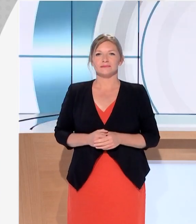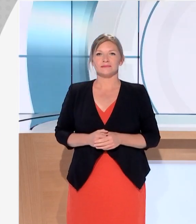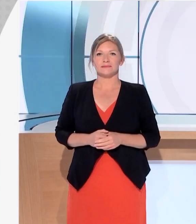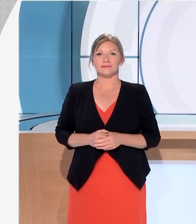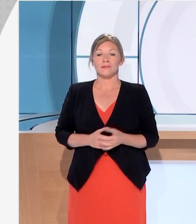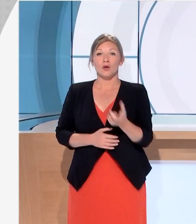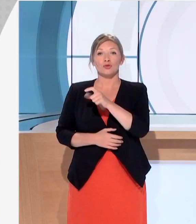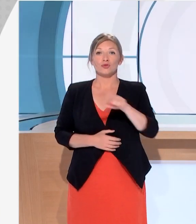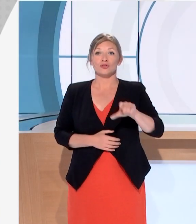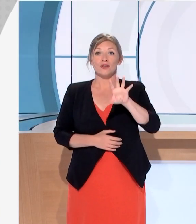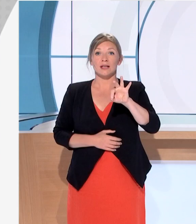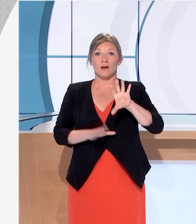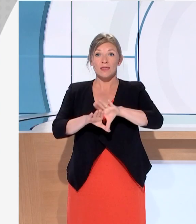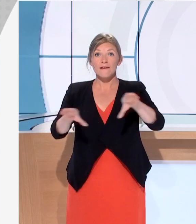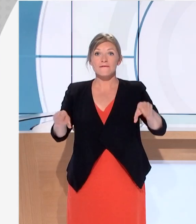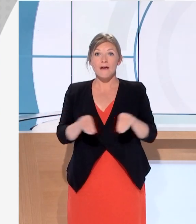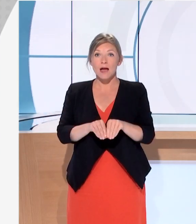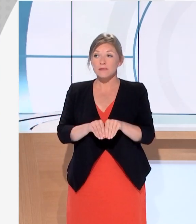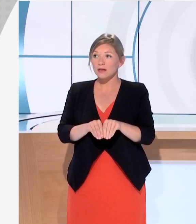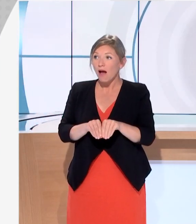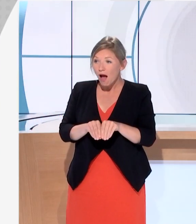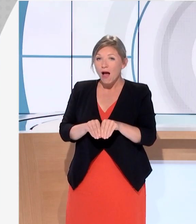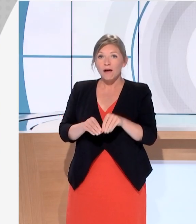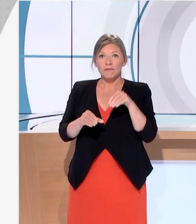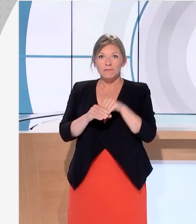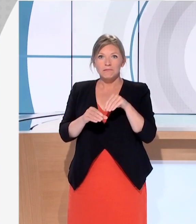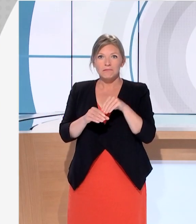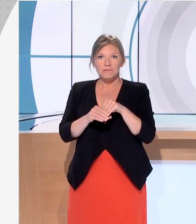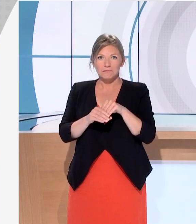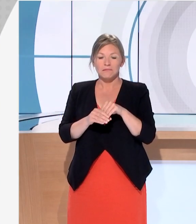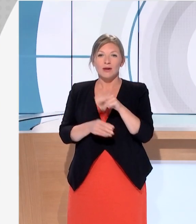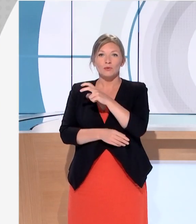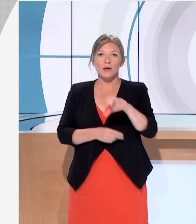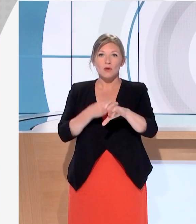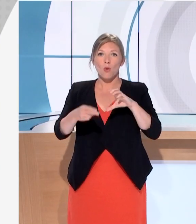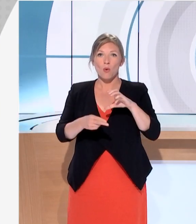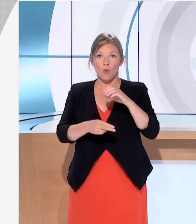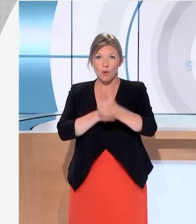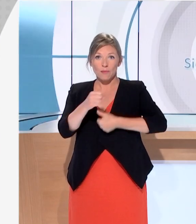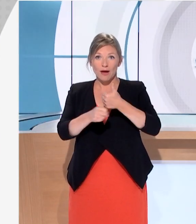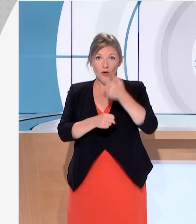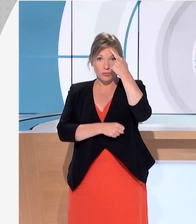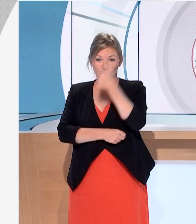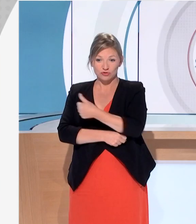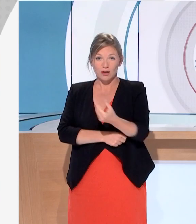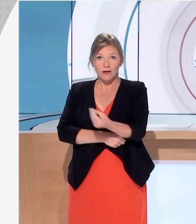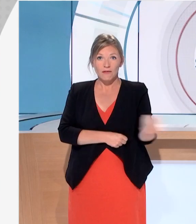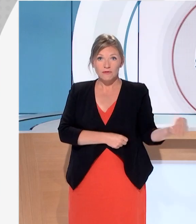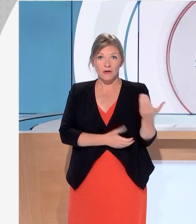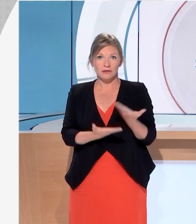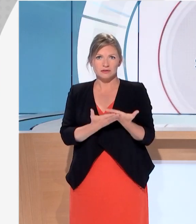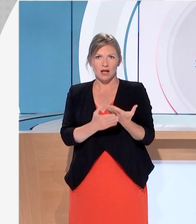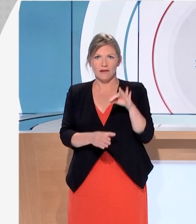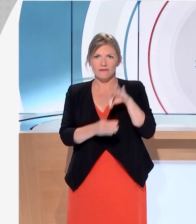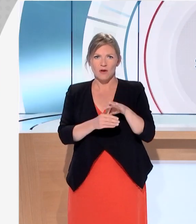Pour les 250 familles, l'économie s'élève à 300 € par enfant par an. La mesure a été votée en